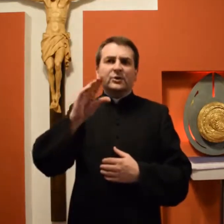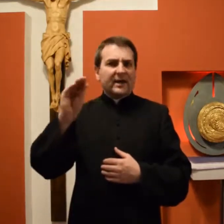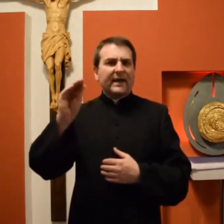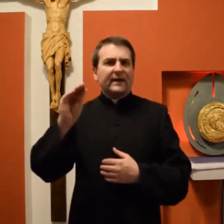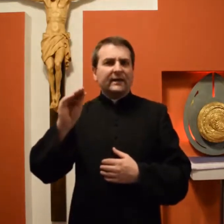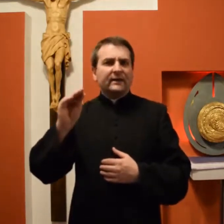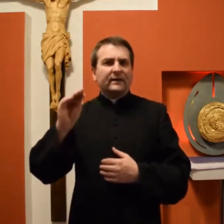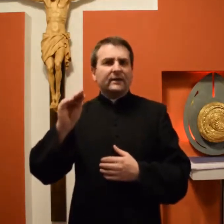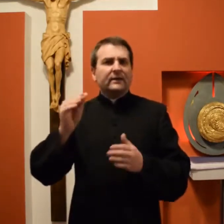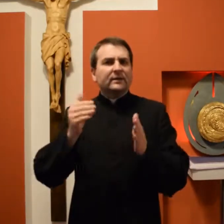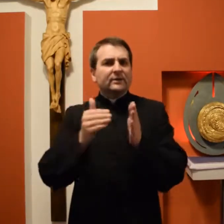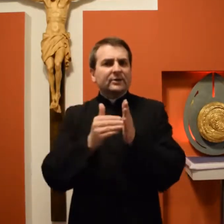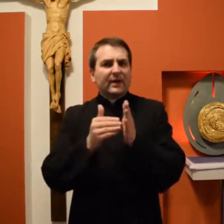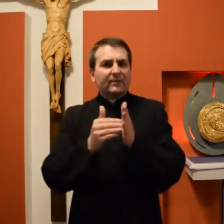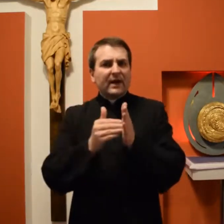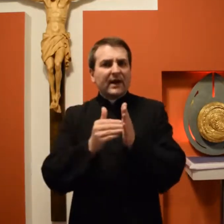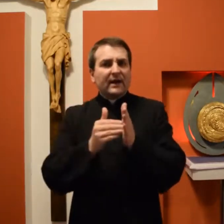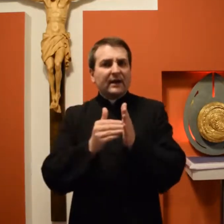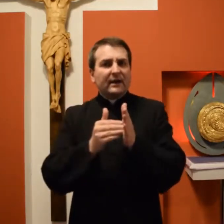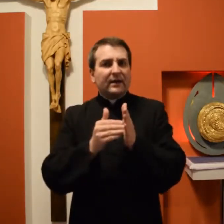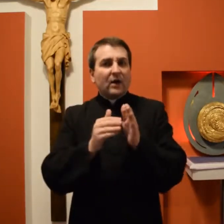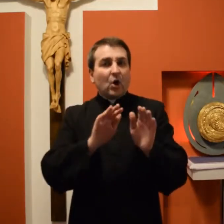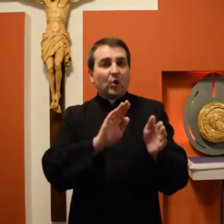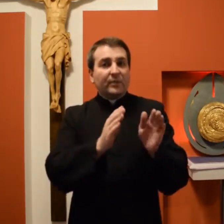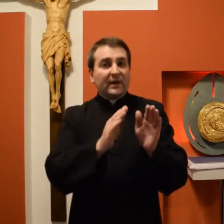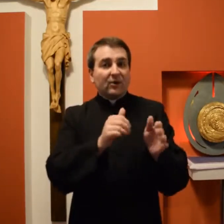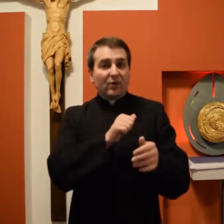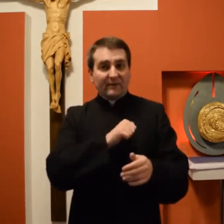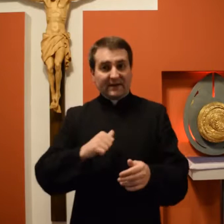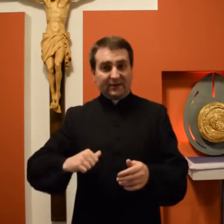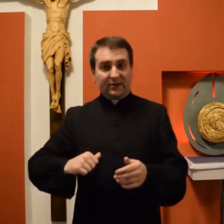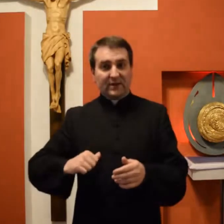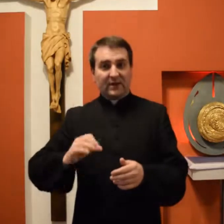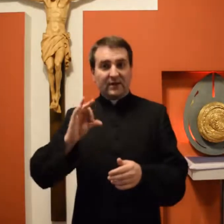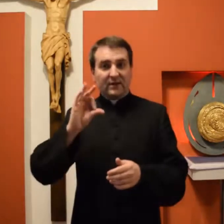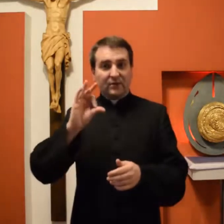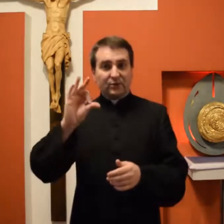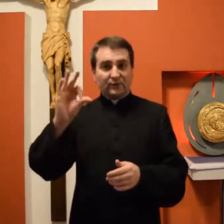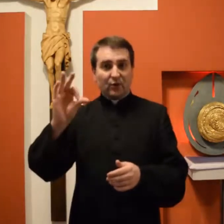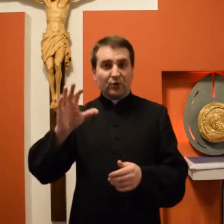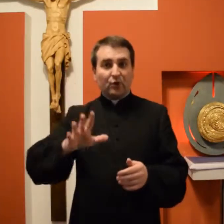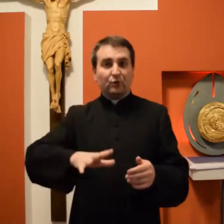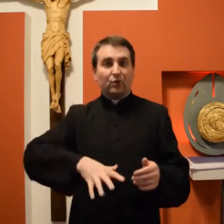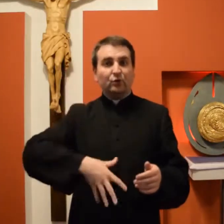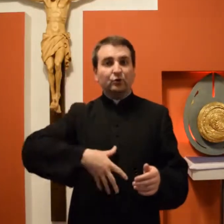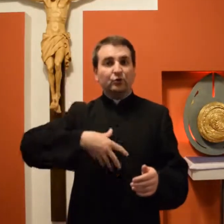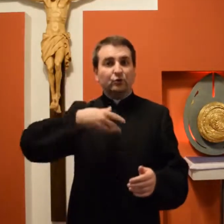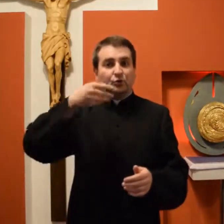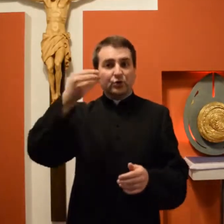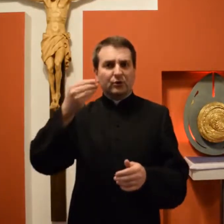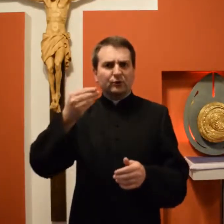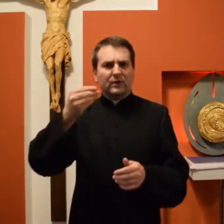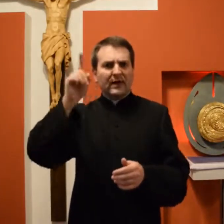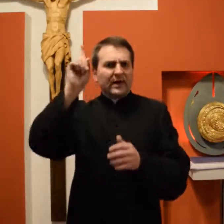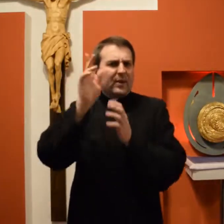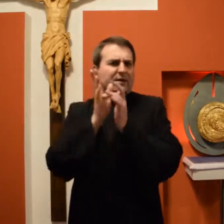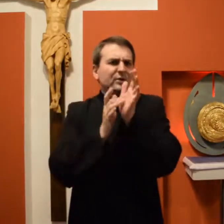że trzeba opiekować się swoją duszą. Pan